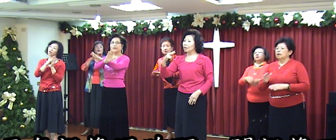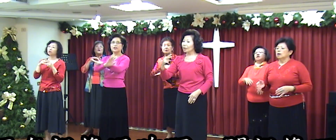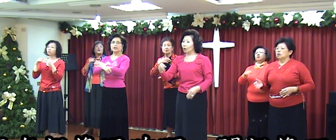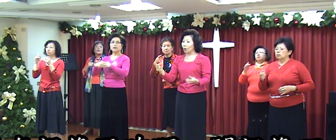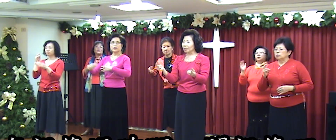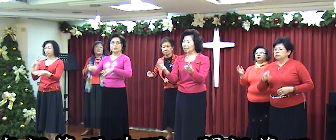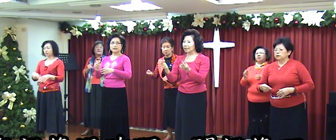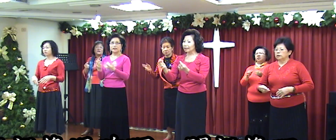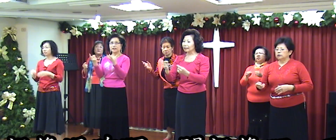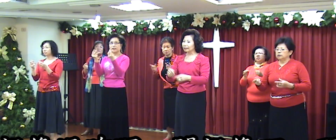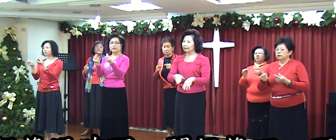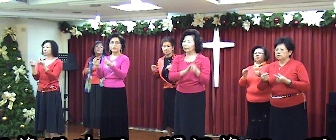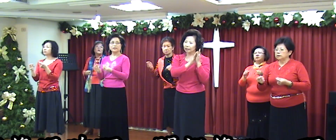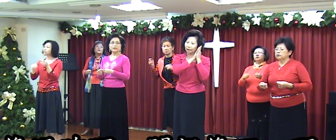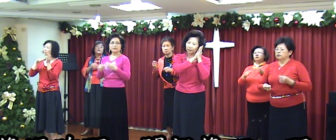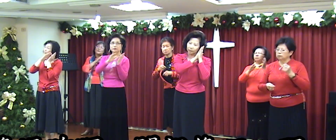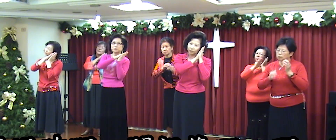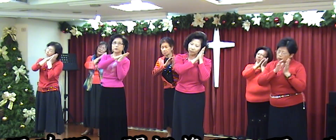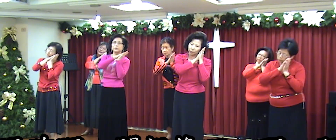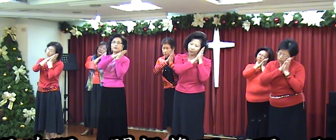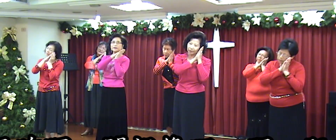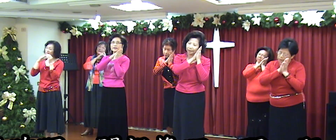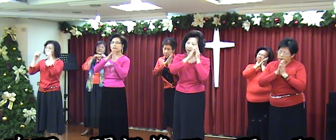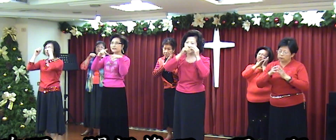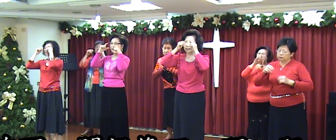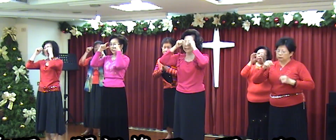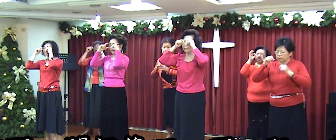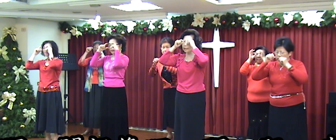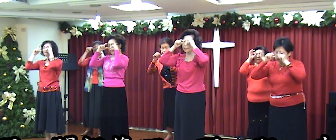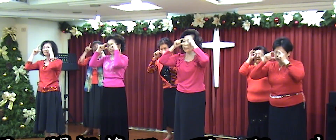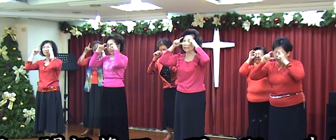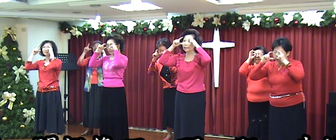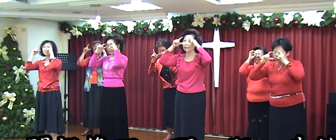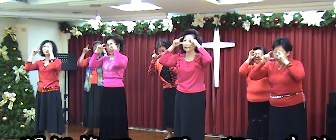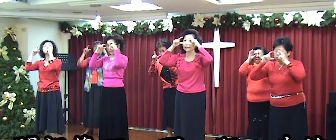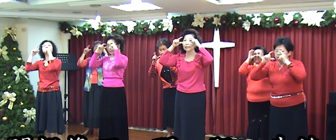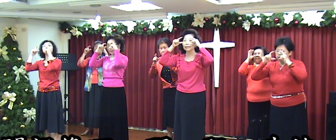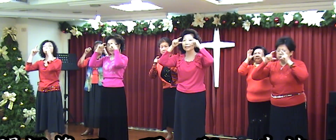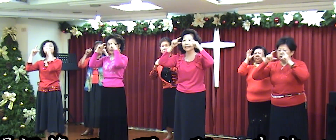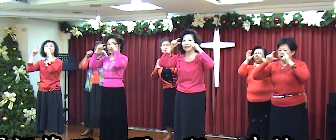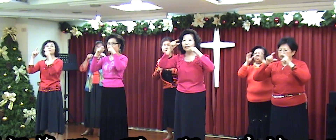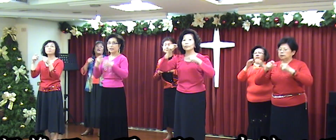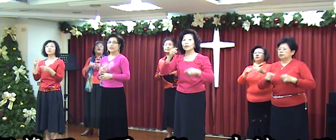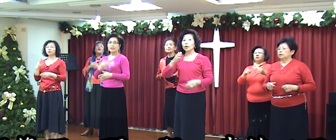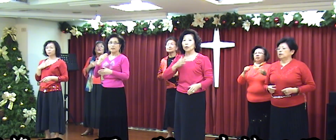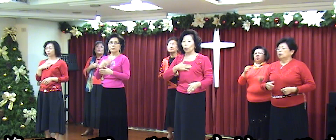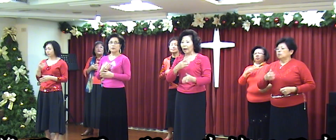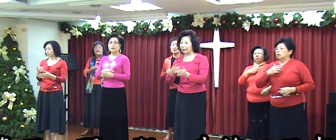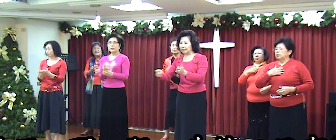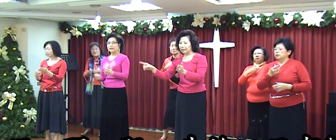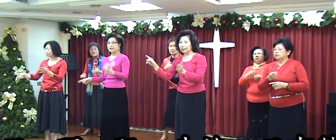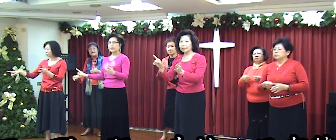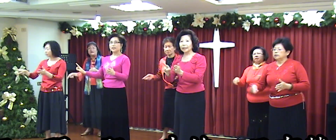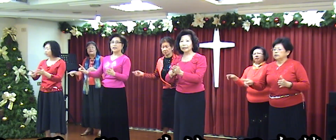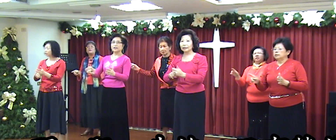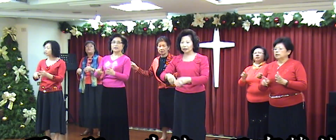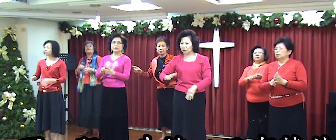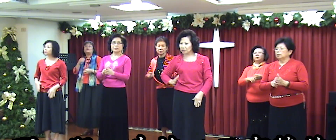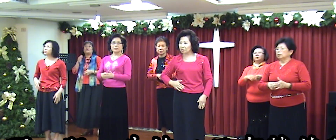搁亲像分一星，愿你心